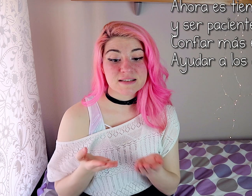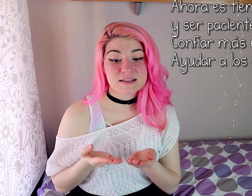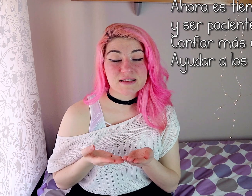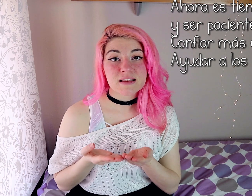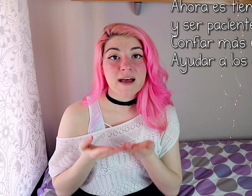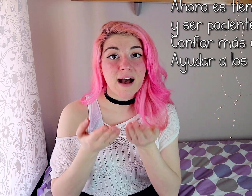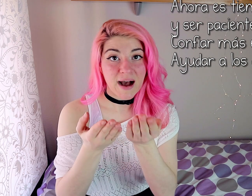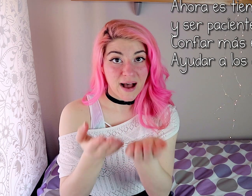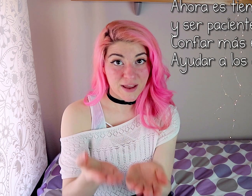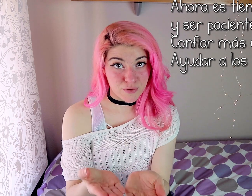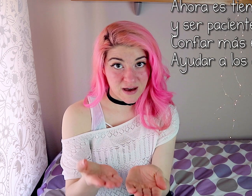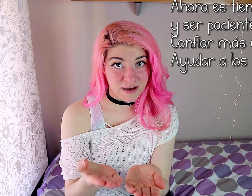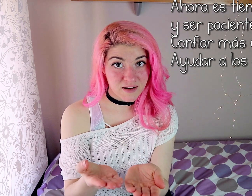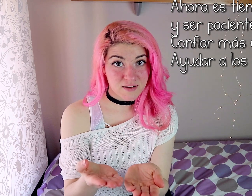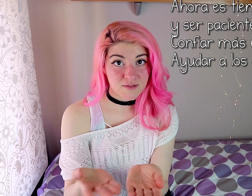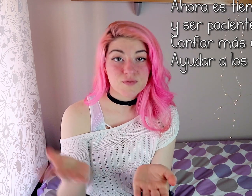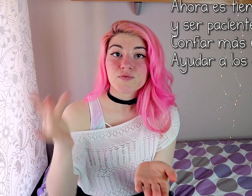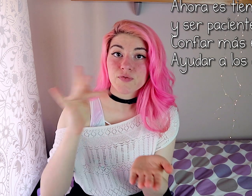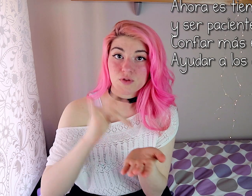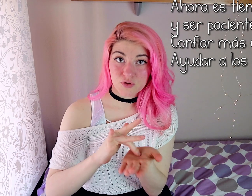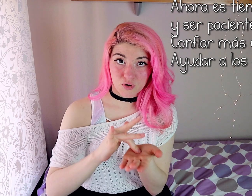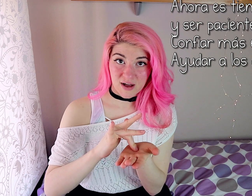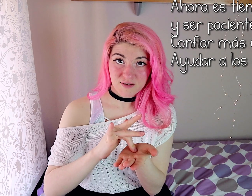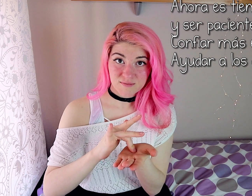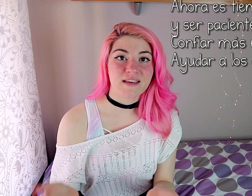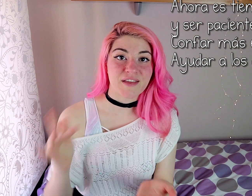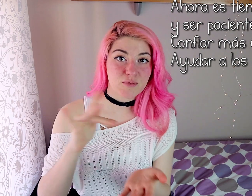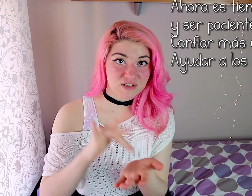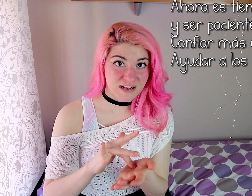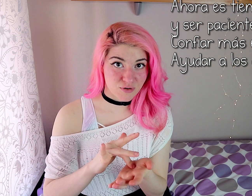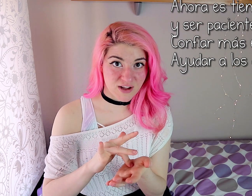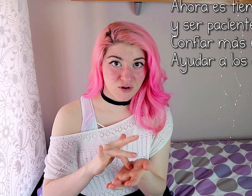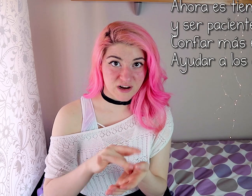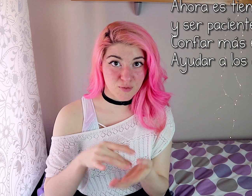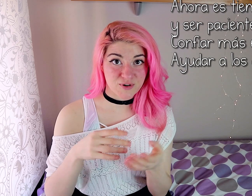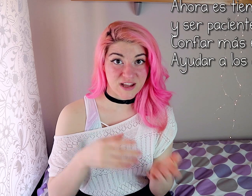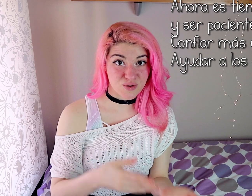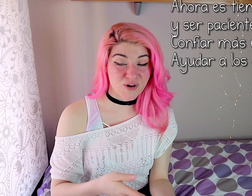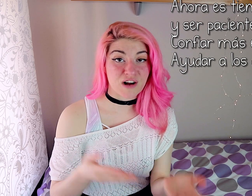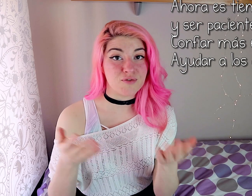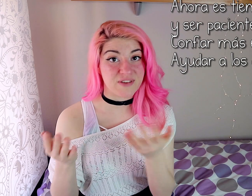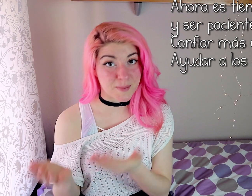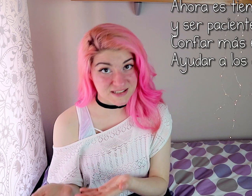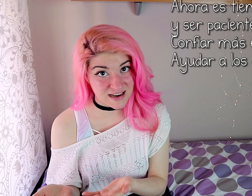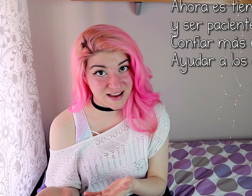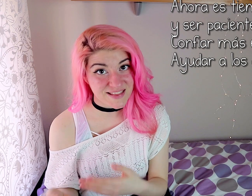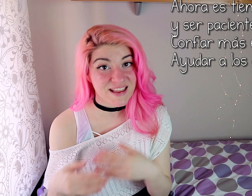De más... Ayudar... Toca. Y hacemos el toca todo el rato, porque toca confiar más en la gente.